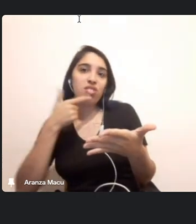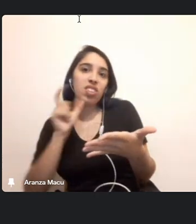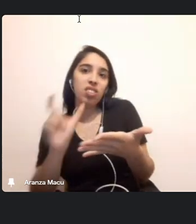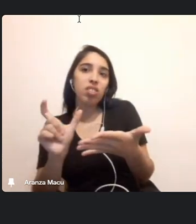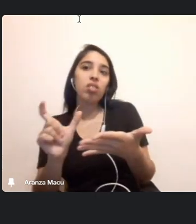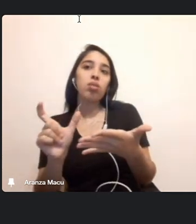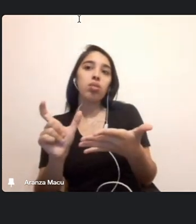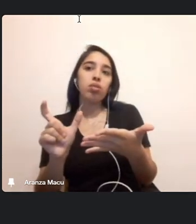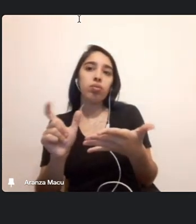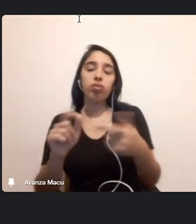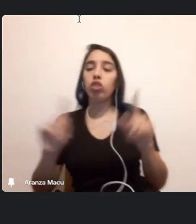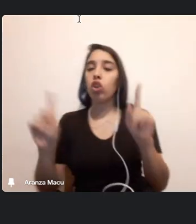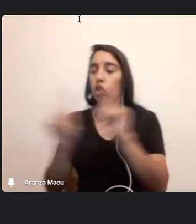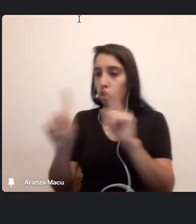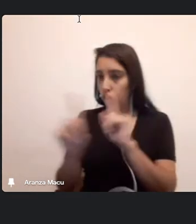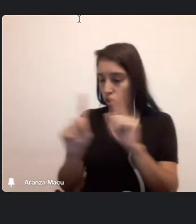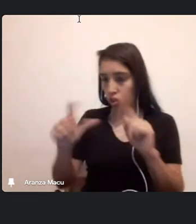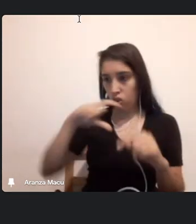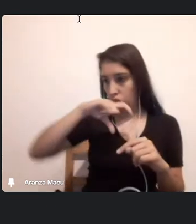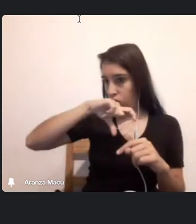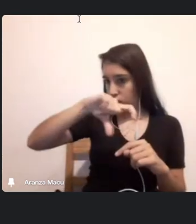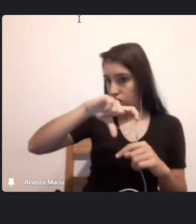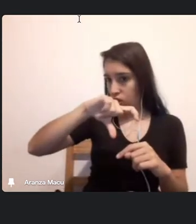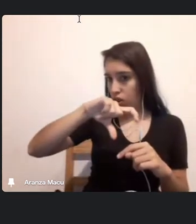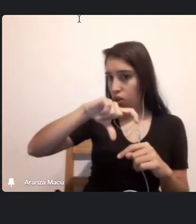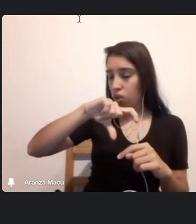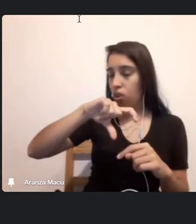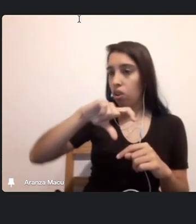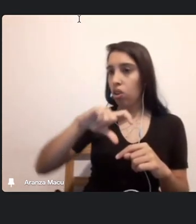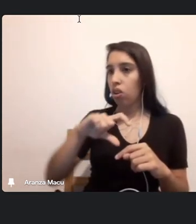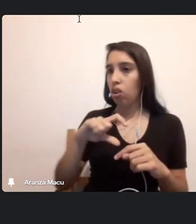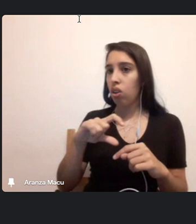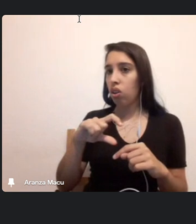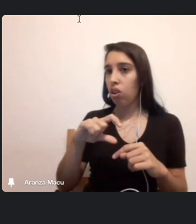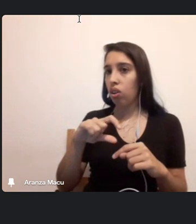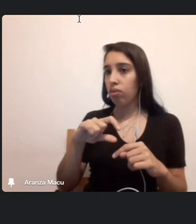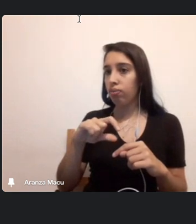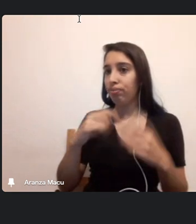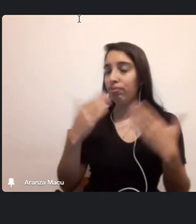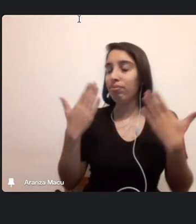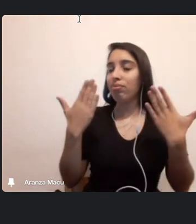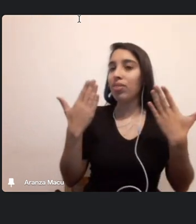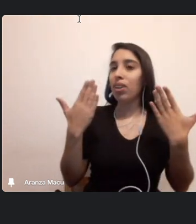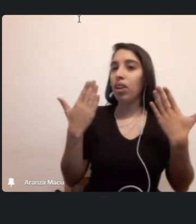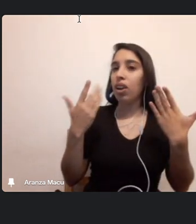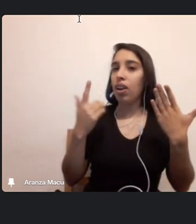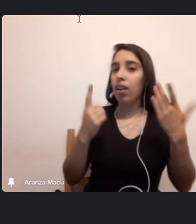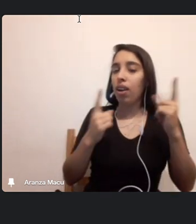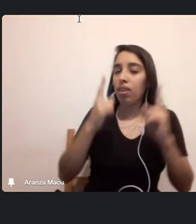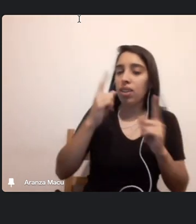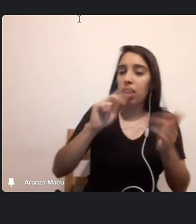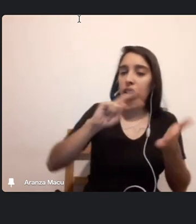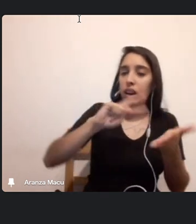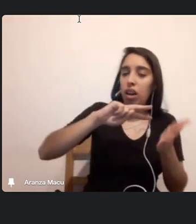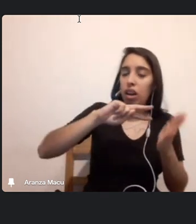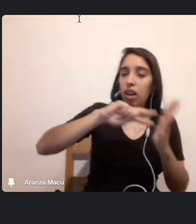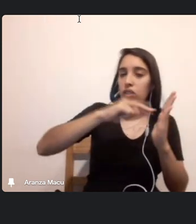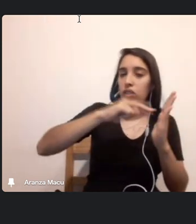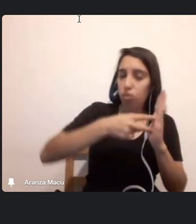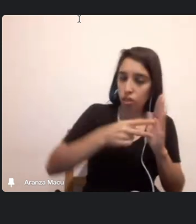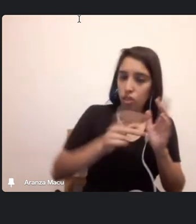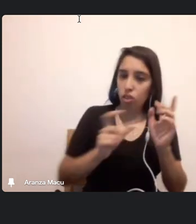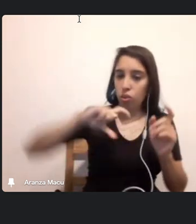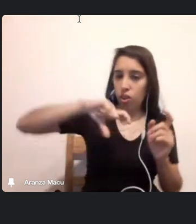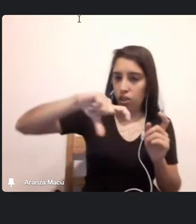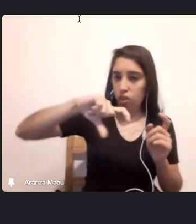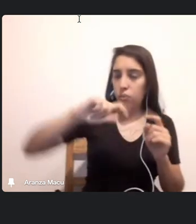como adjetivo, porque no... A veces lo podés traducir como un adjetivo, pero funciona como un sustantivo